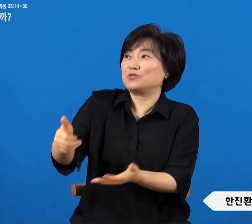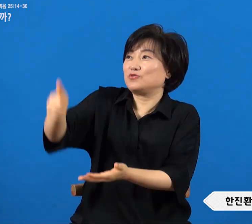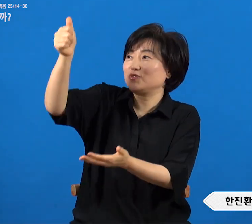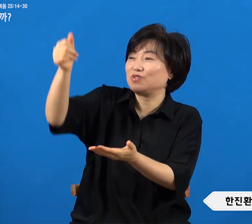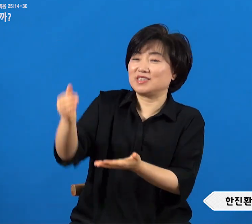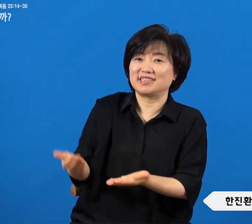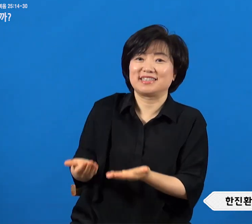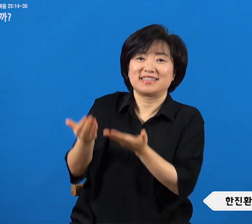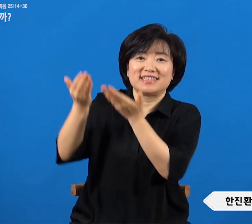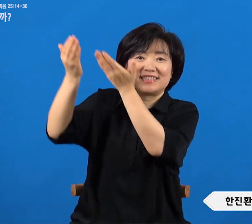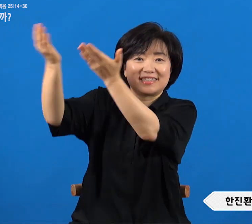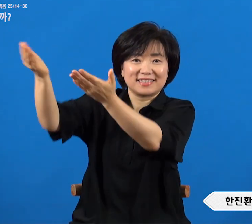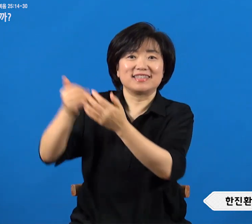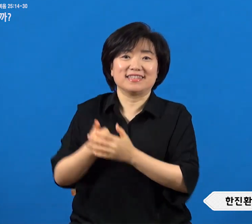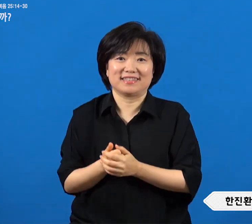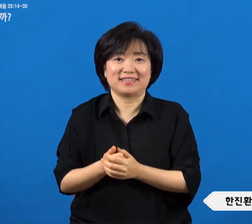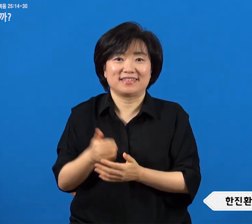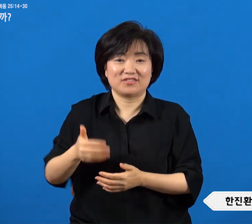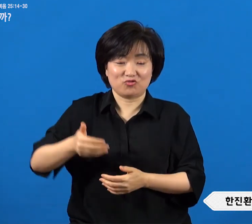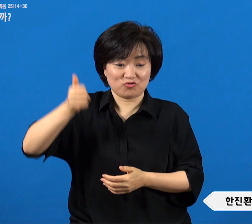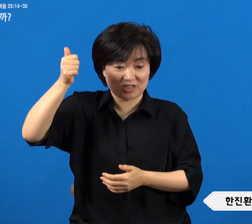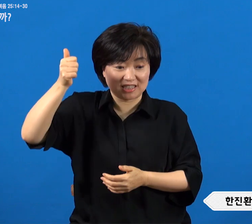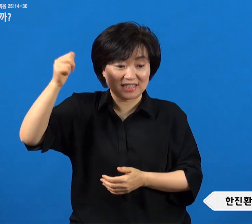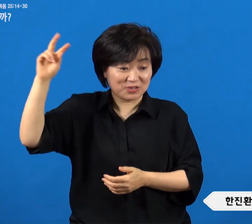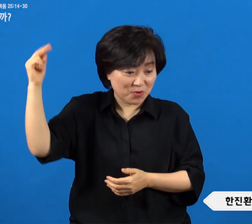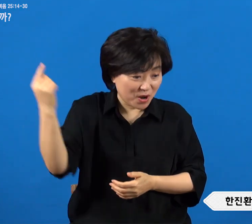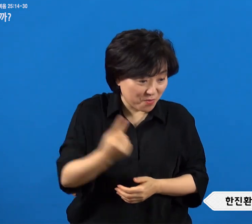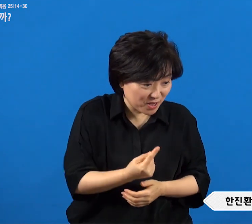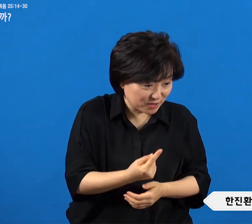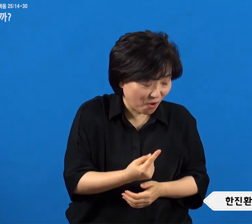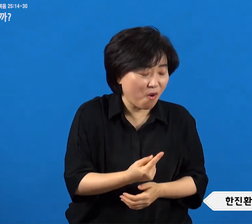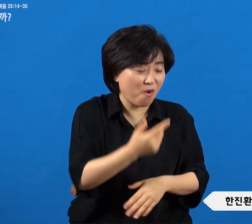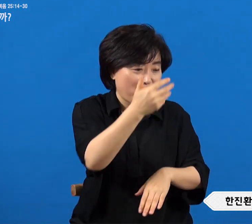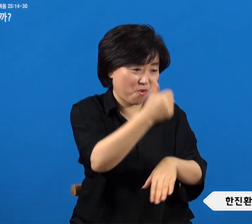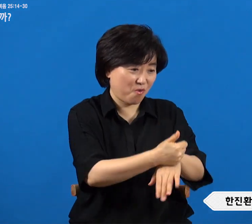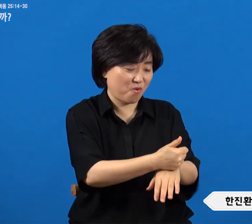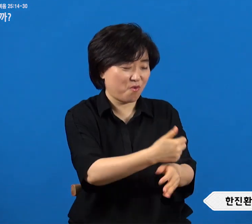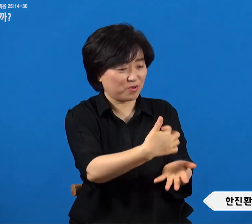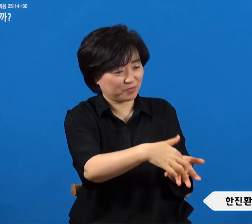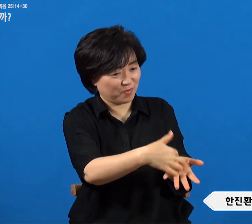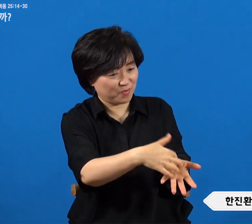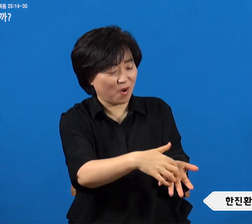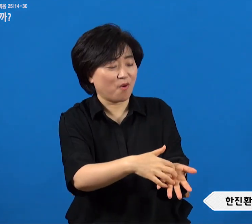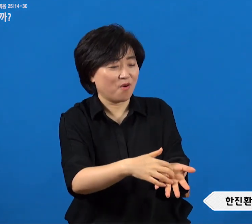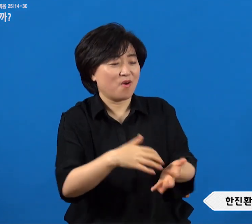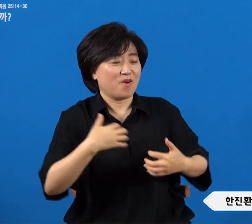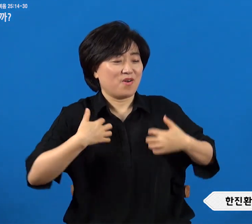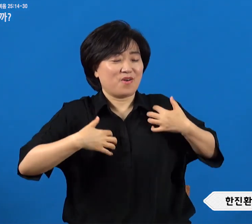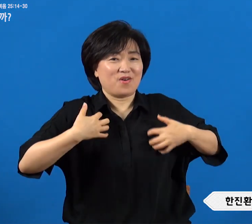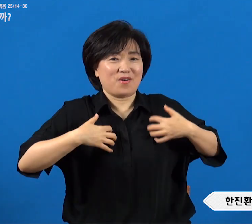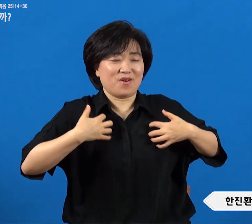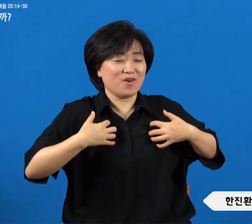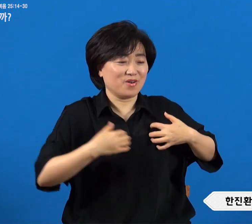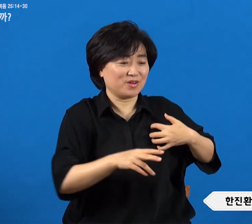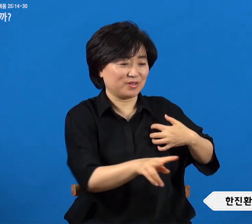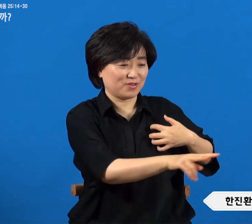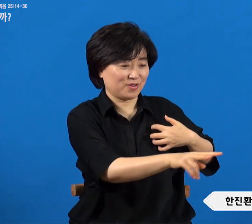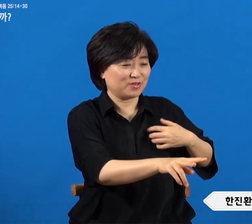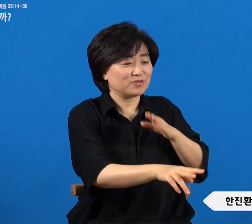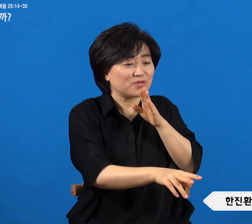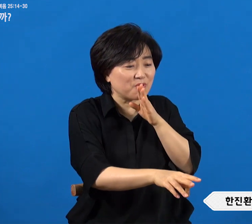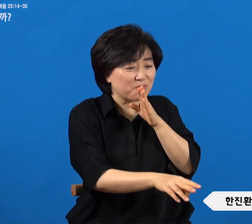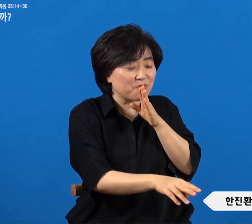드렸습니다. 주인이 마침내 돌아와서 결산을 하는데 한없이 기뻐하십니다. 너희들은